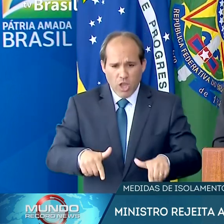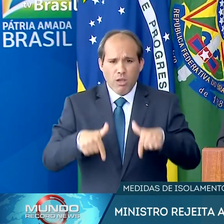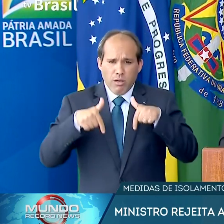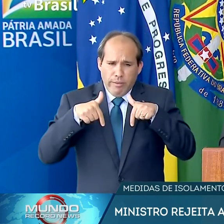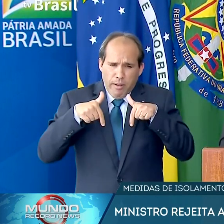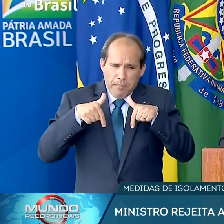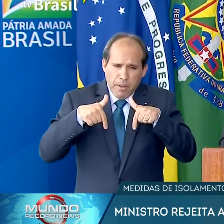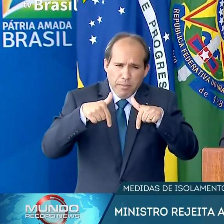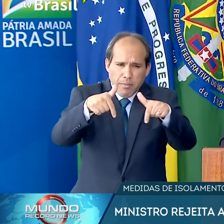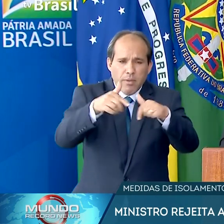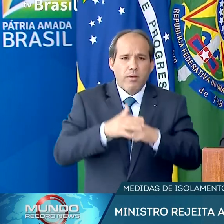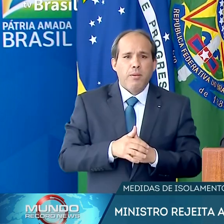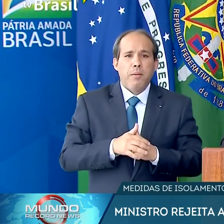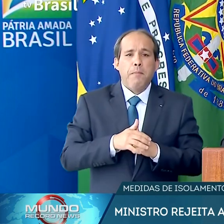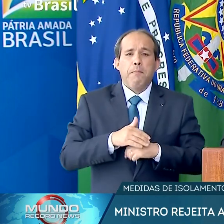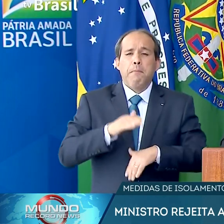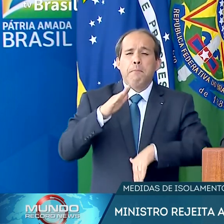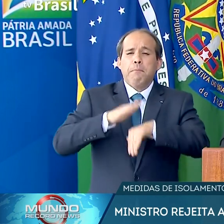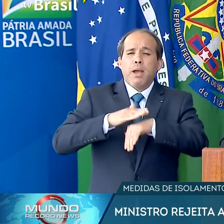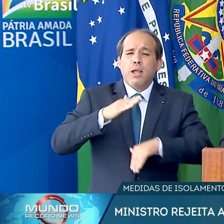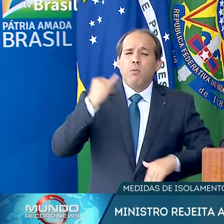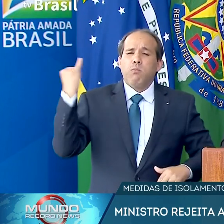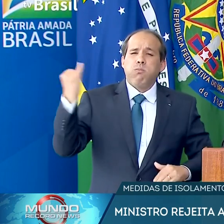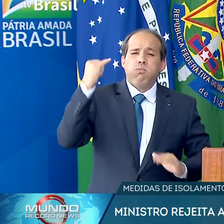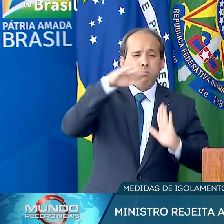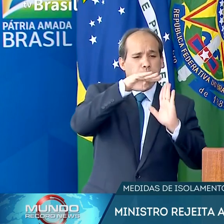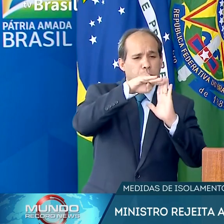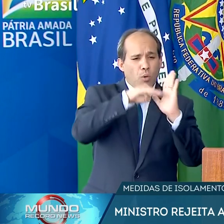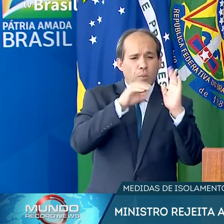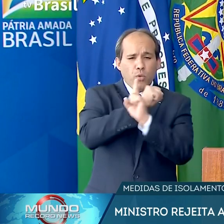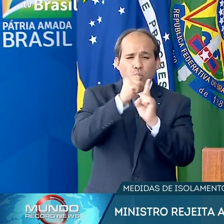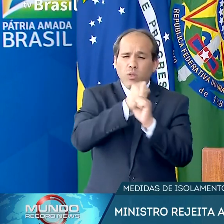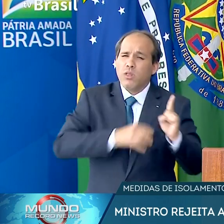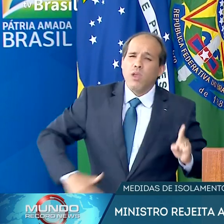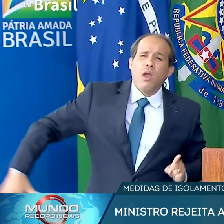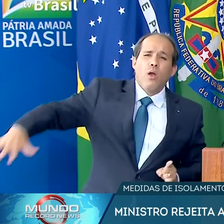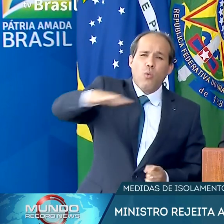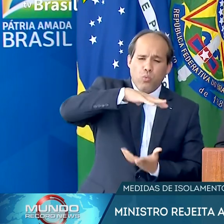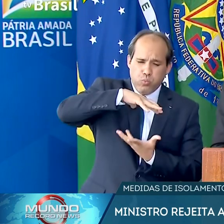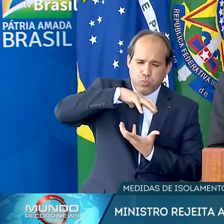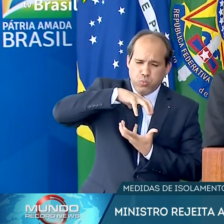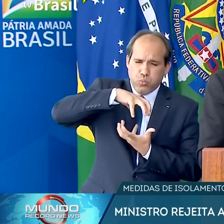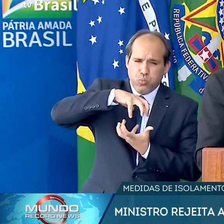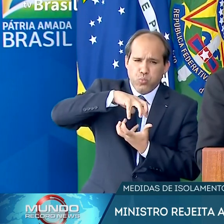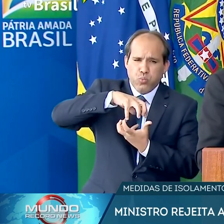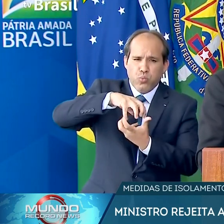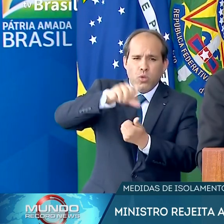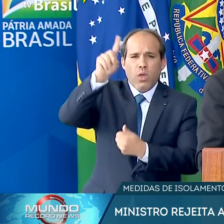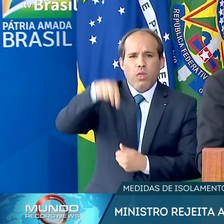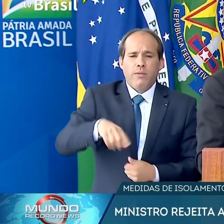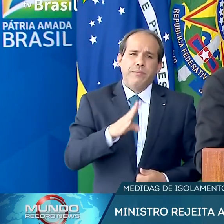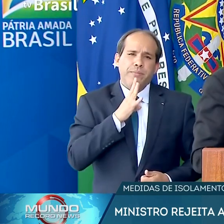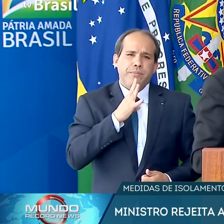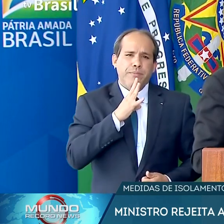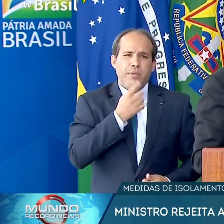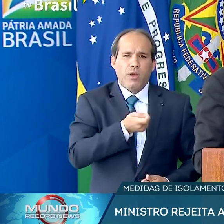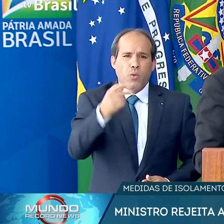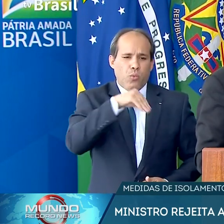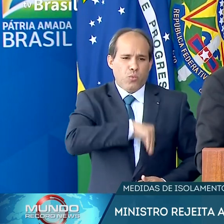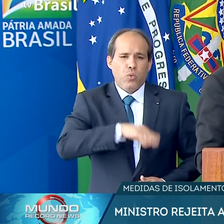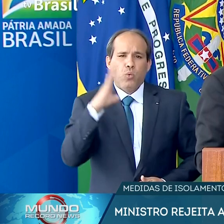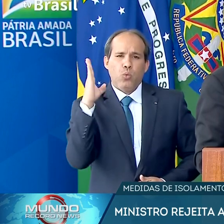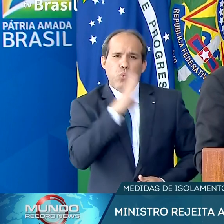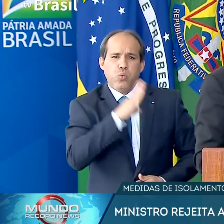funcionamento de atividades consideradas não essenciais e determinam o toque de recolher para diminuir a circulação de